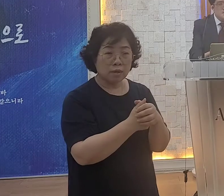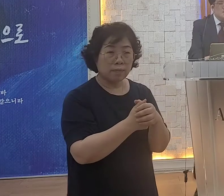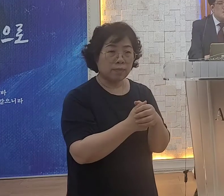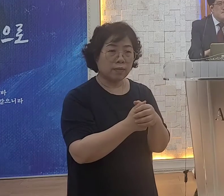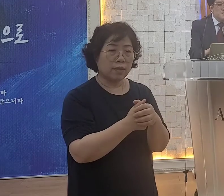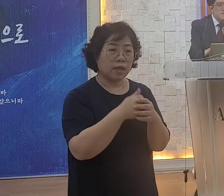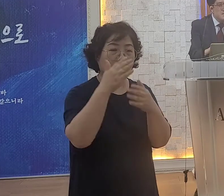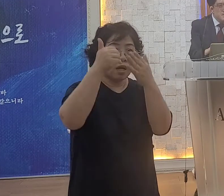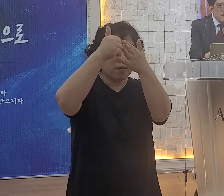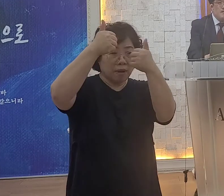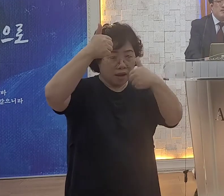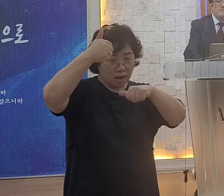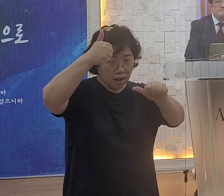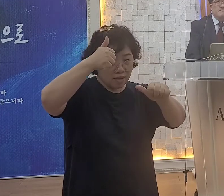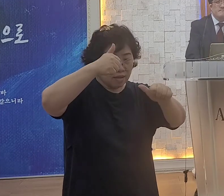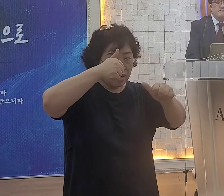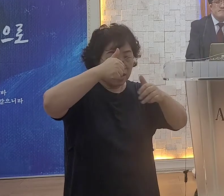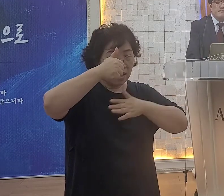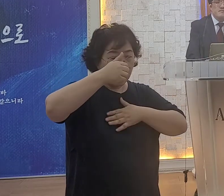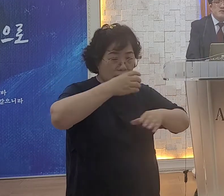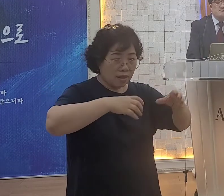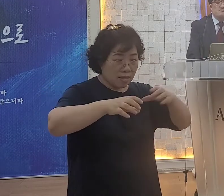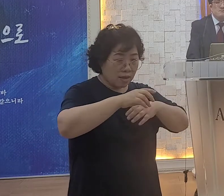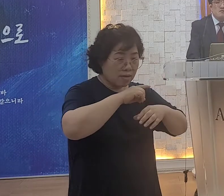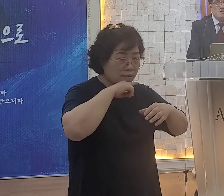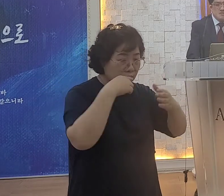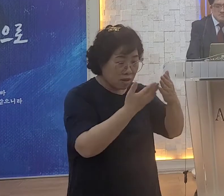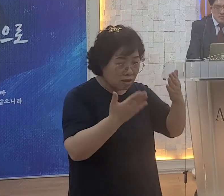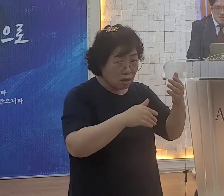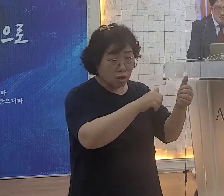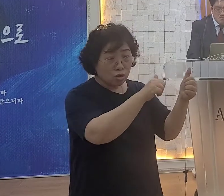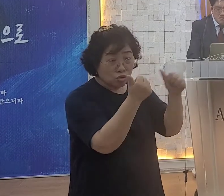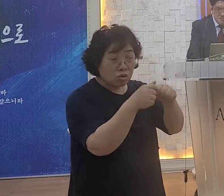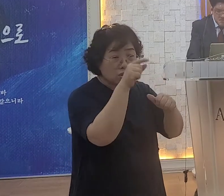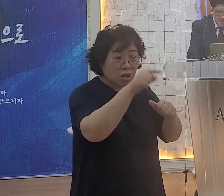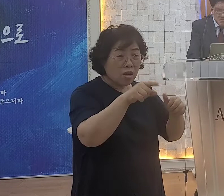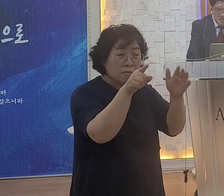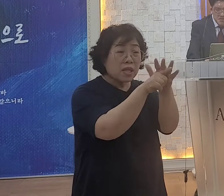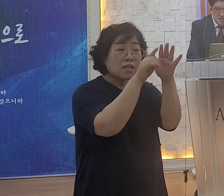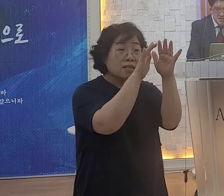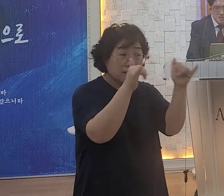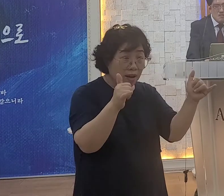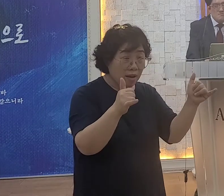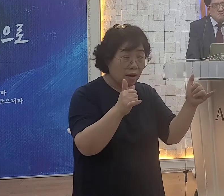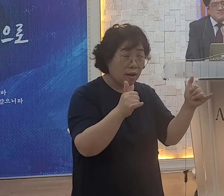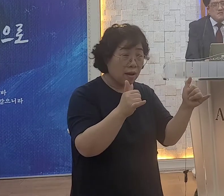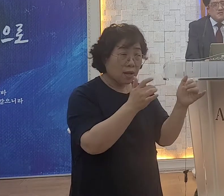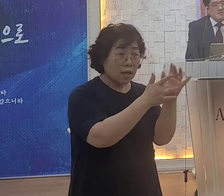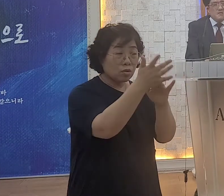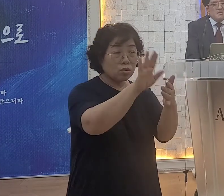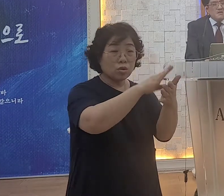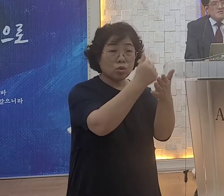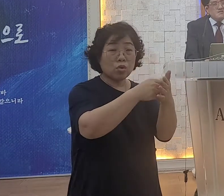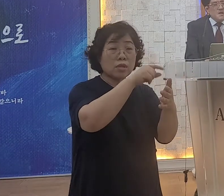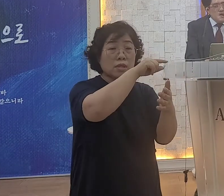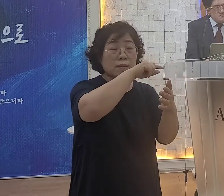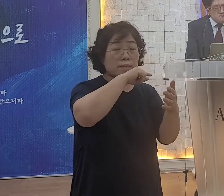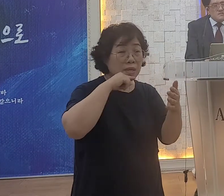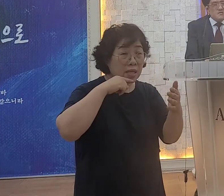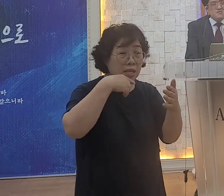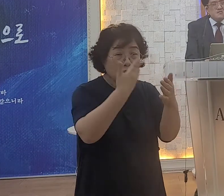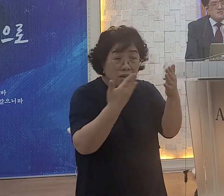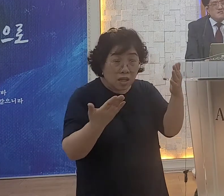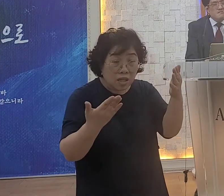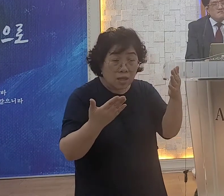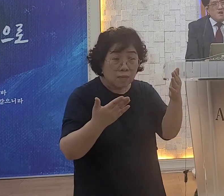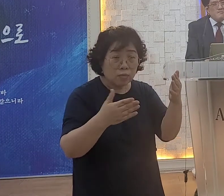흘린 사실을 믿는 자에게 예수 그리스도의 그 십자가 보혈을 믿는 자에게 주님께서 그러니까